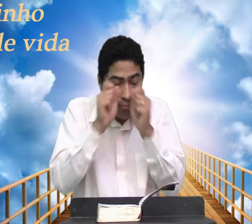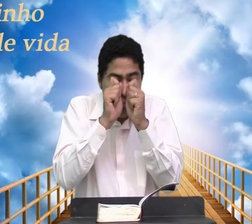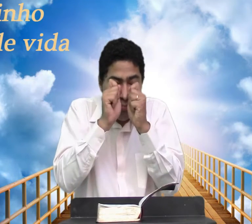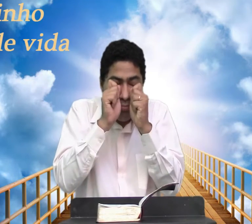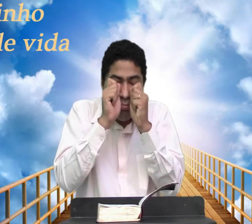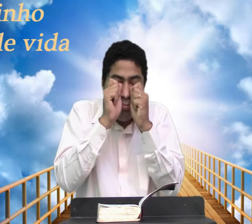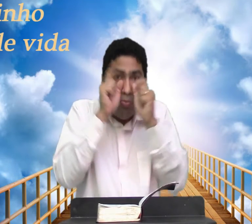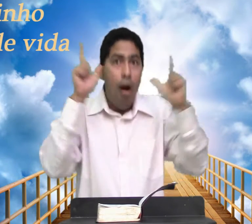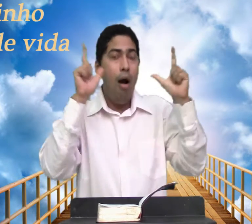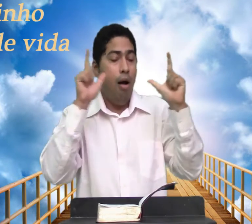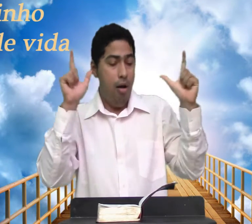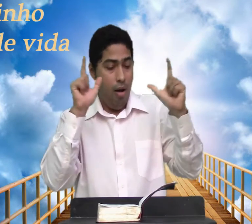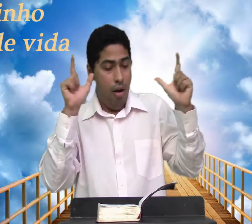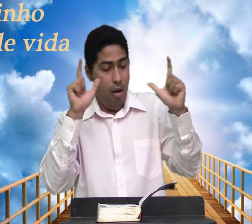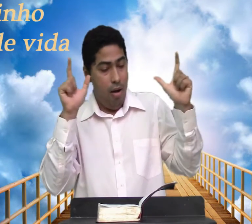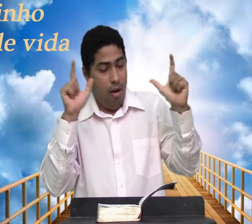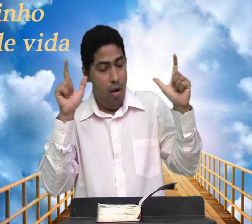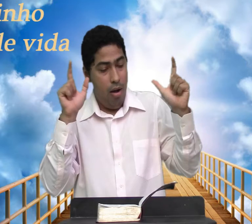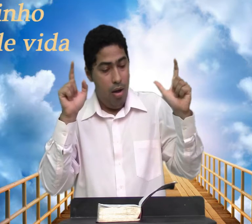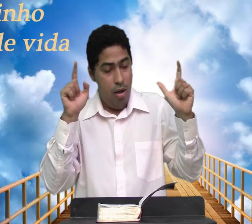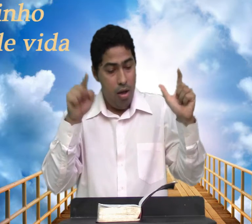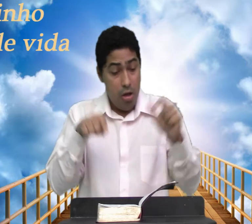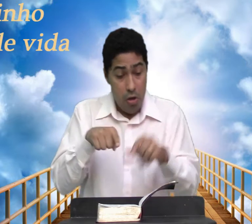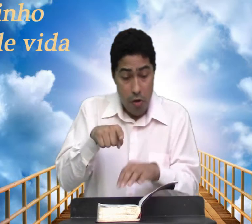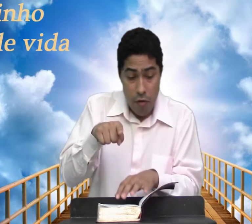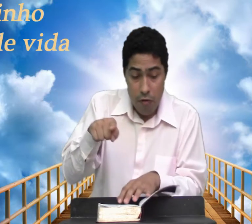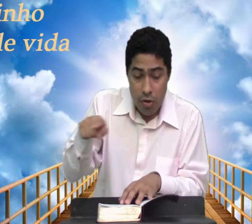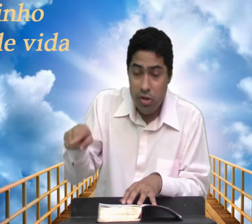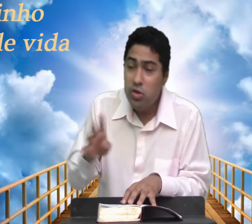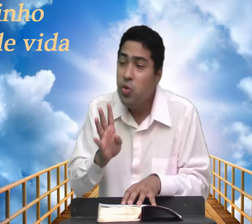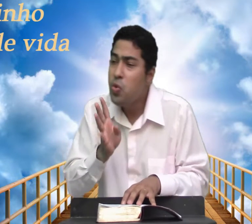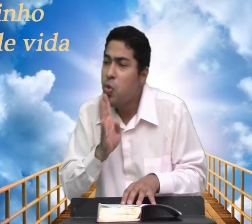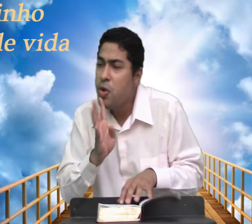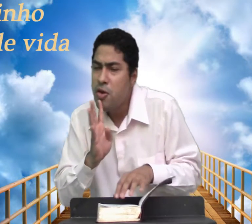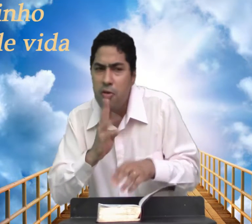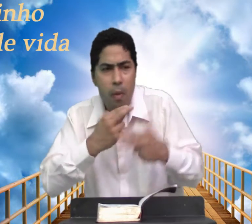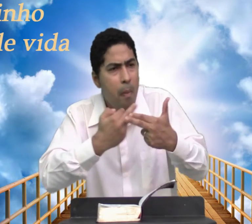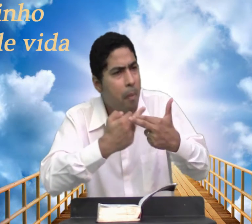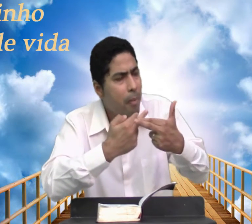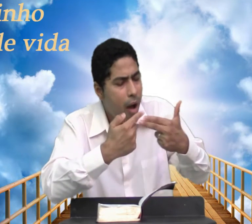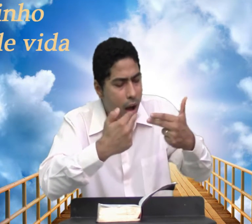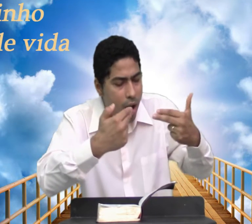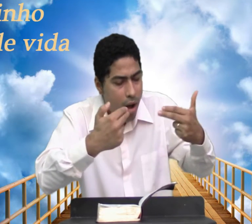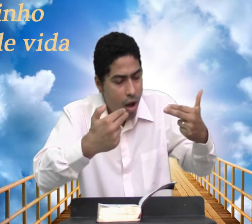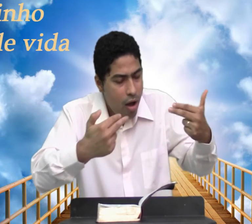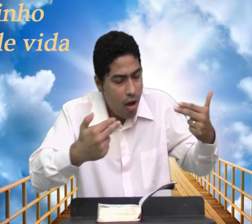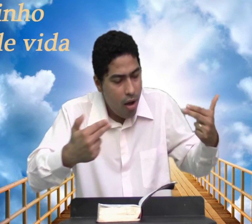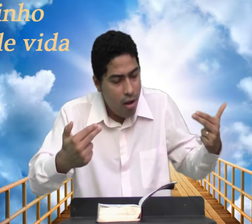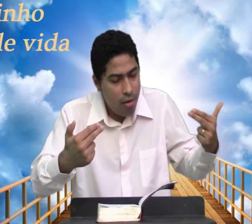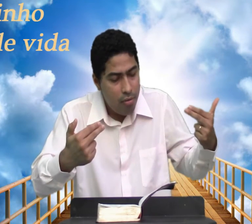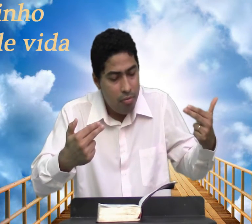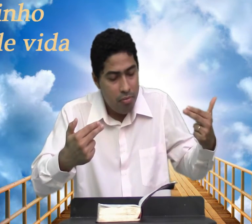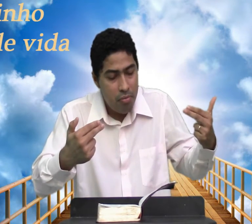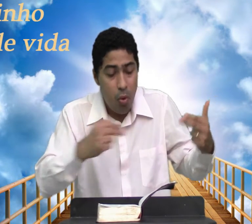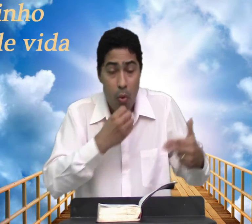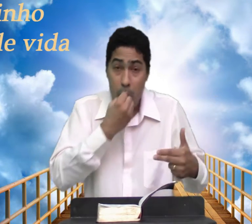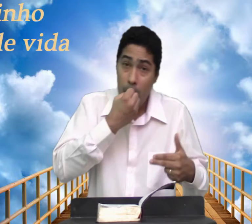esse conhecimento e vocês conhecerão tanto o bem como o mal, igual